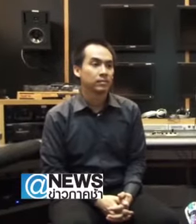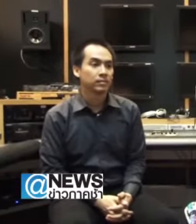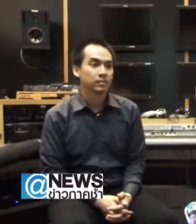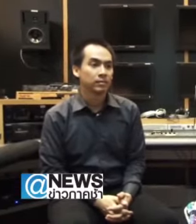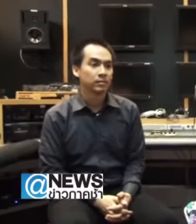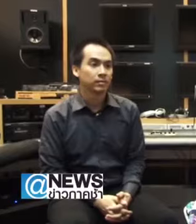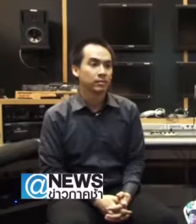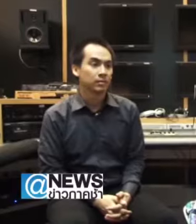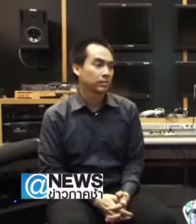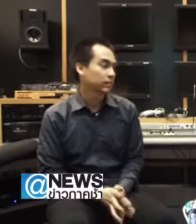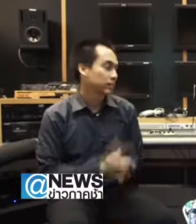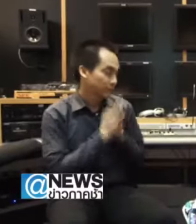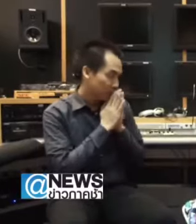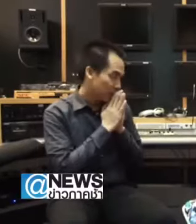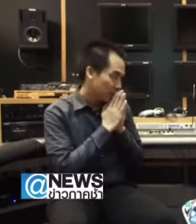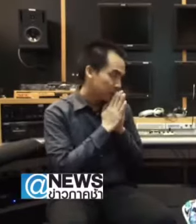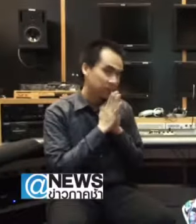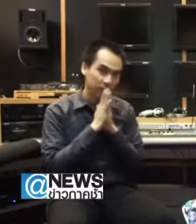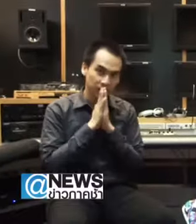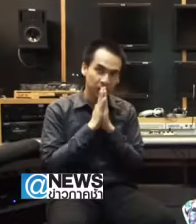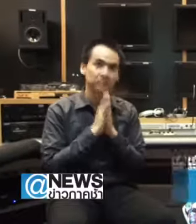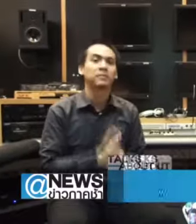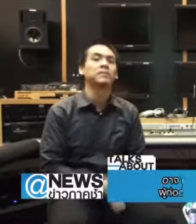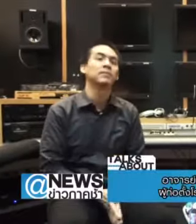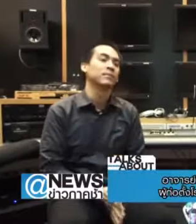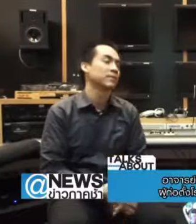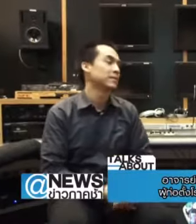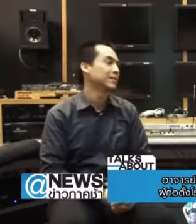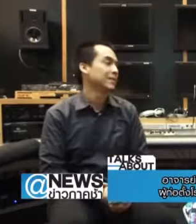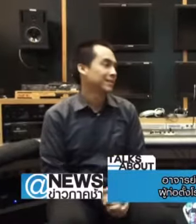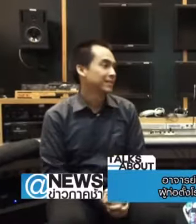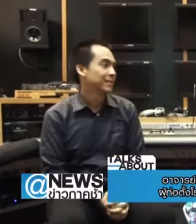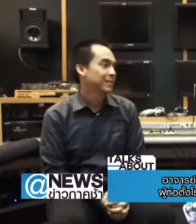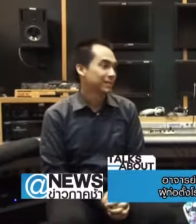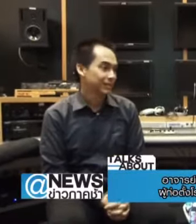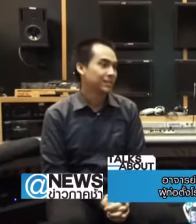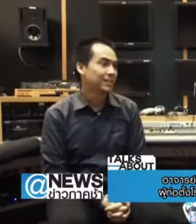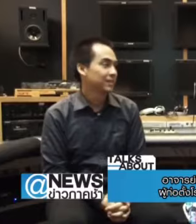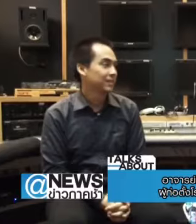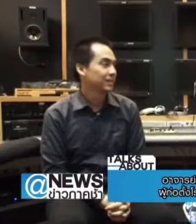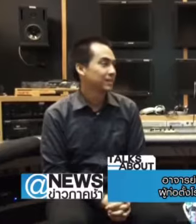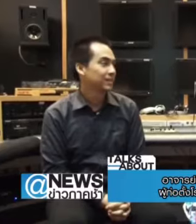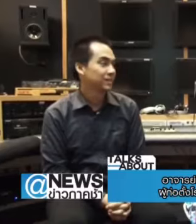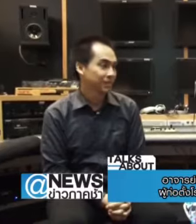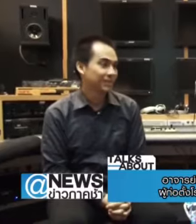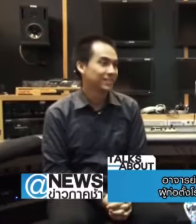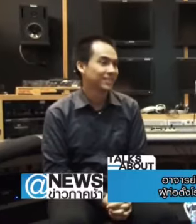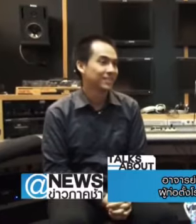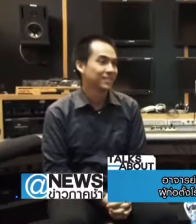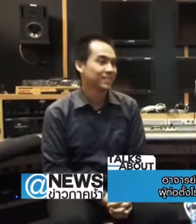ดฟทีวีด้วยอาจารย์เอสวัสดีค่ะ สวัสดีครับ ตอนนี้เนี่ยนะคะเราขออนุญาตถามประวัติอาจารย์ก่อนค่ะว่ามีการ